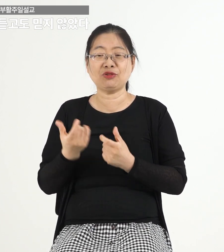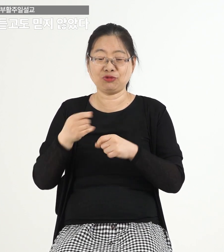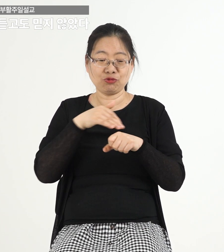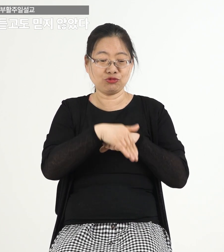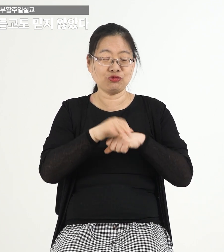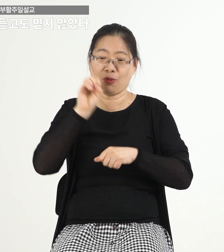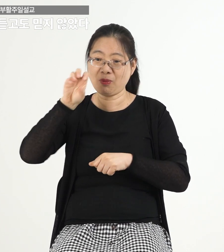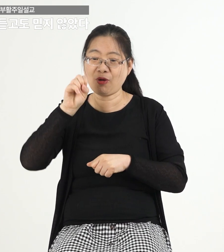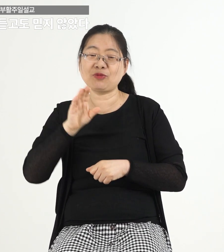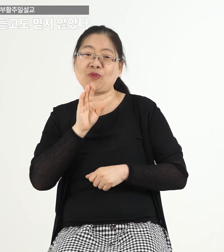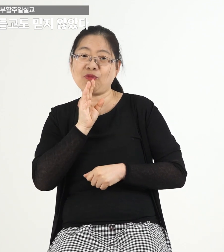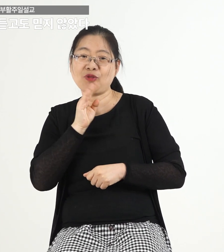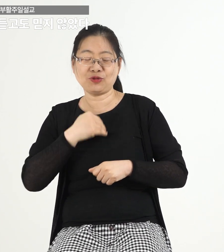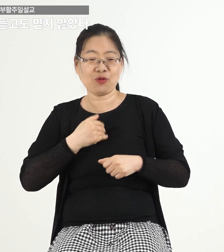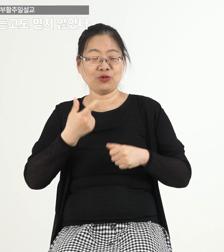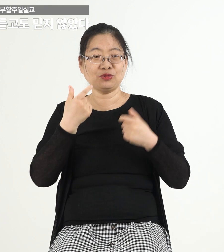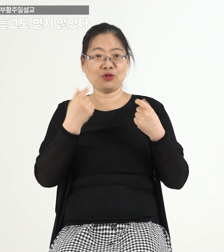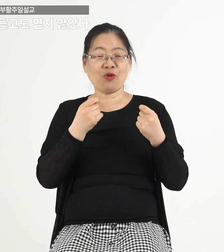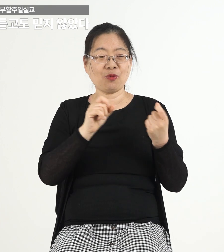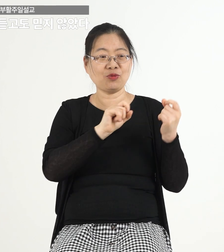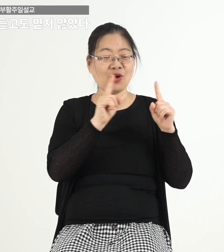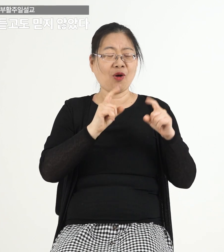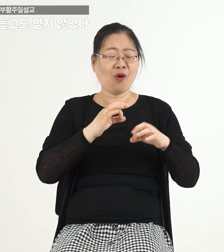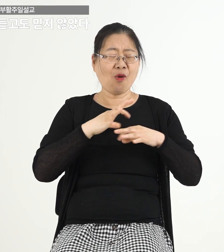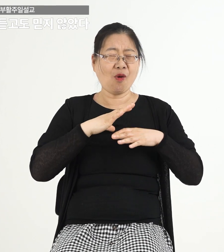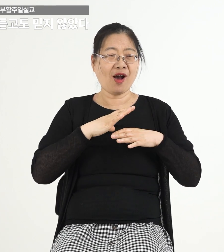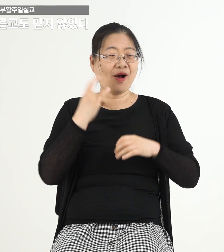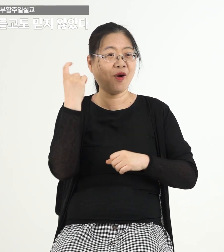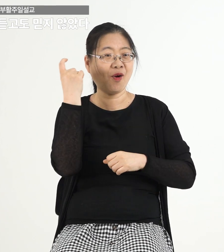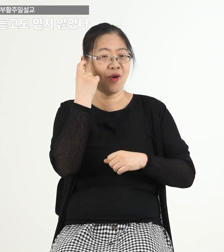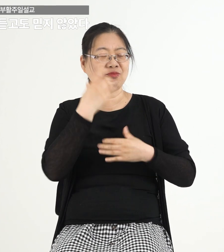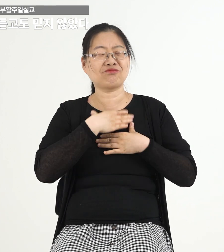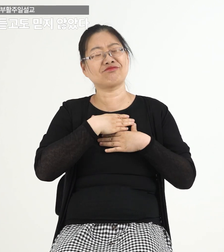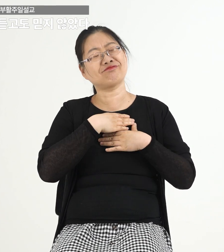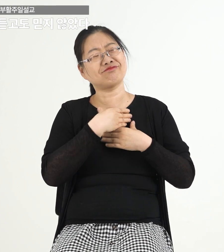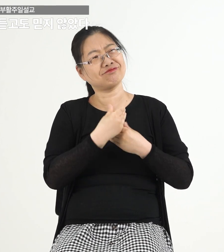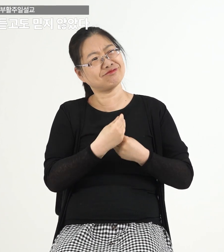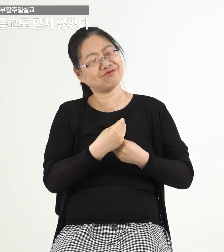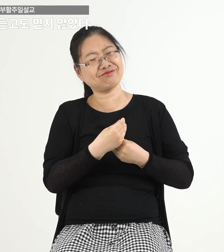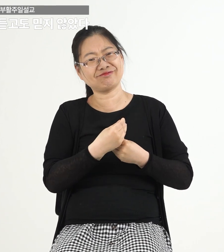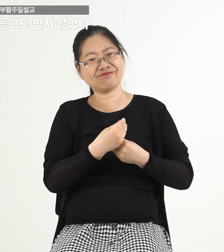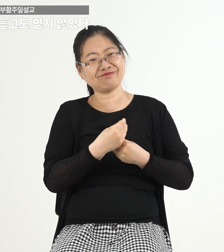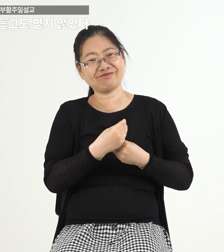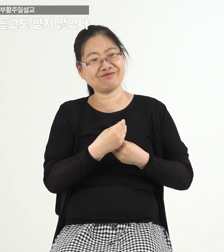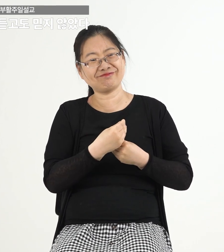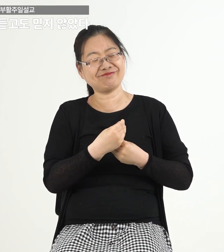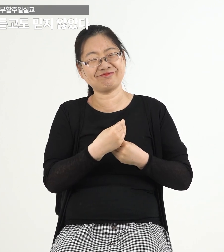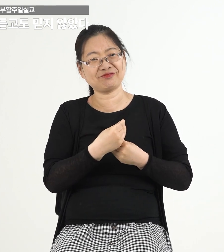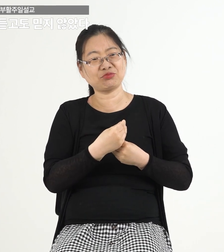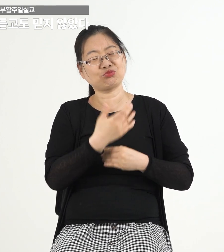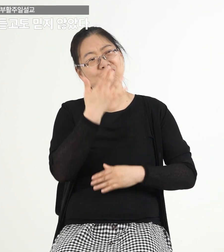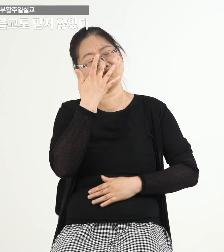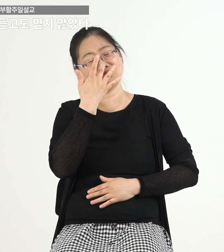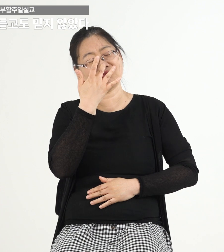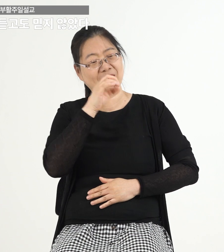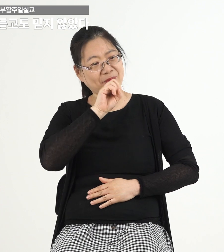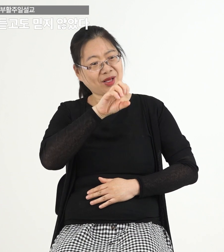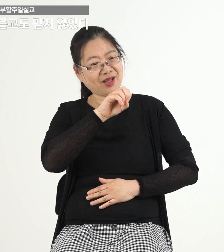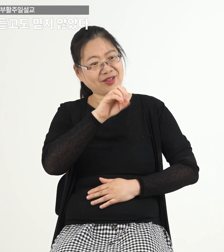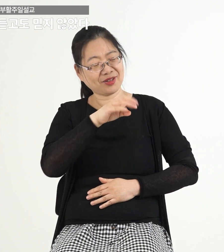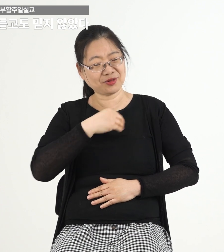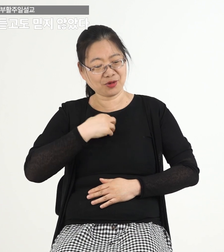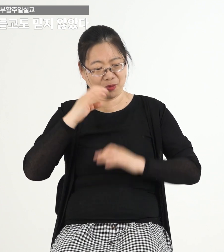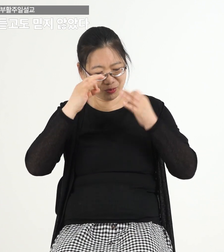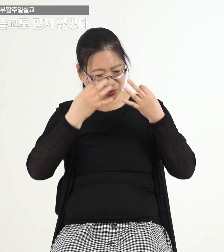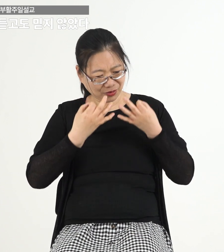아니에요? 저처럼 이렇게 부활의 놀라운 이야기를 이렇게 편안하게, 이게 비정상이란 말이에요, 지금